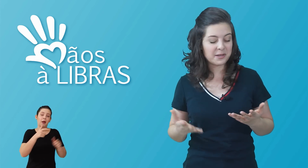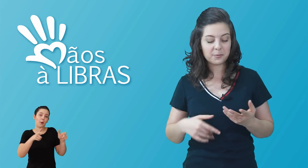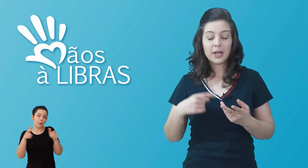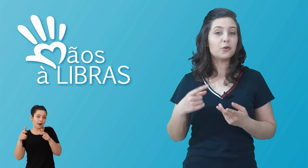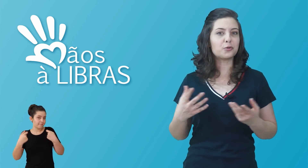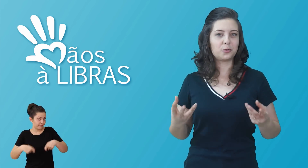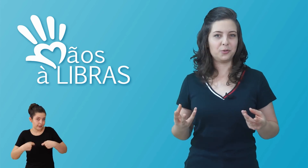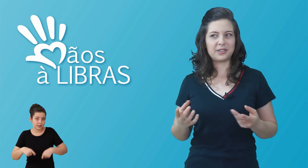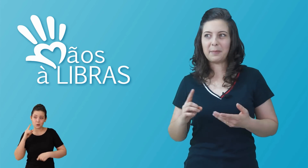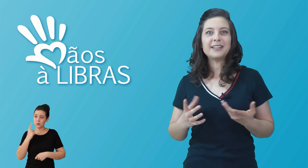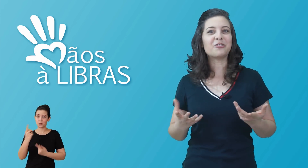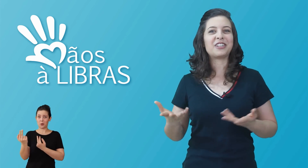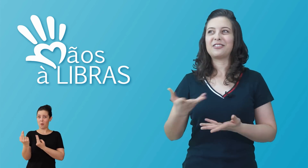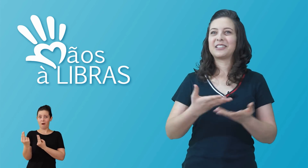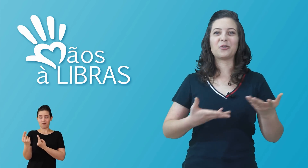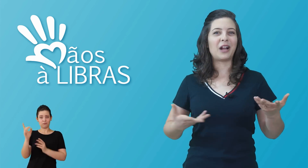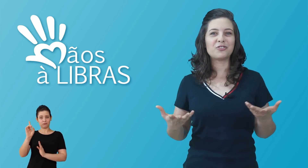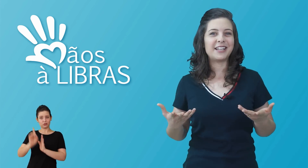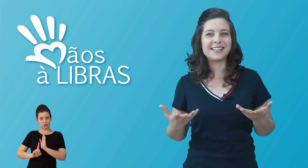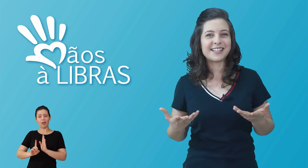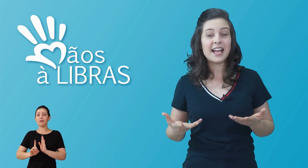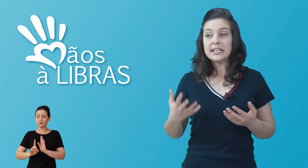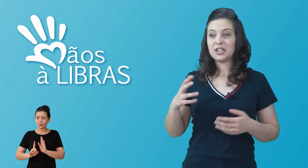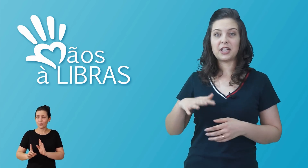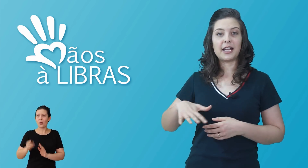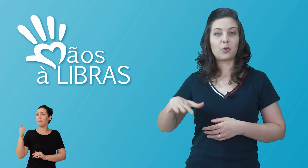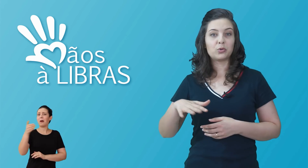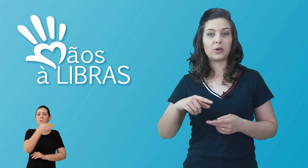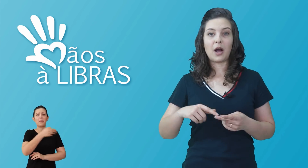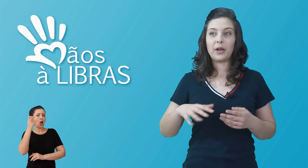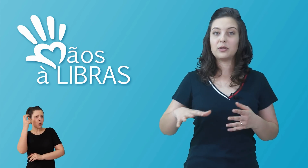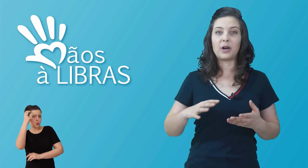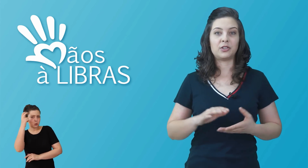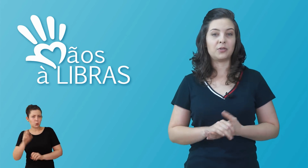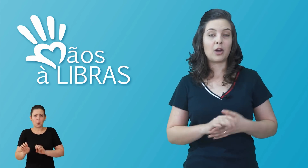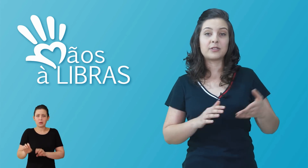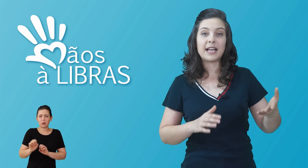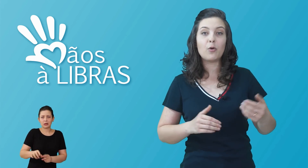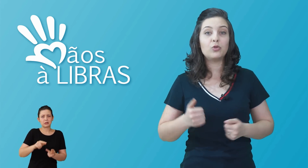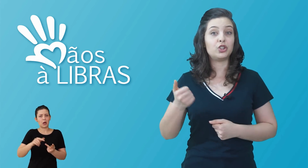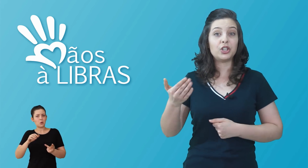lugares, não é mesmo? E o surdo também tem o direito de circular onde ele quiser, seja na área cultural, educacional, saúde,